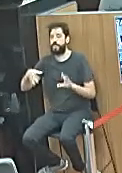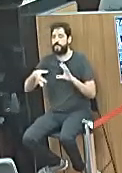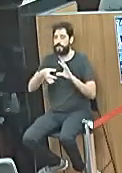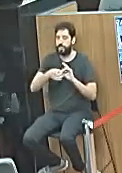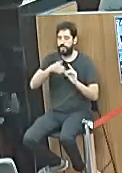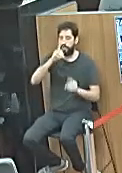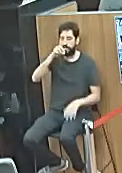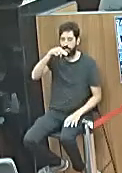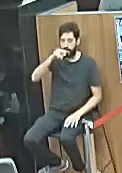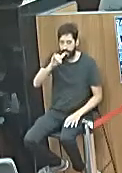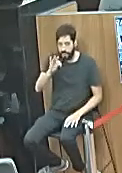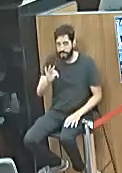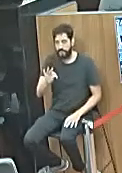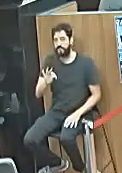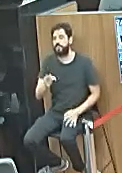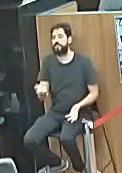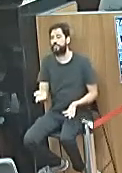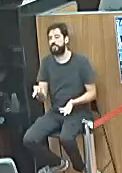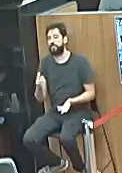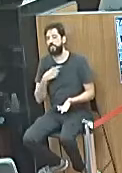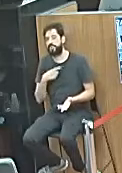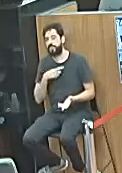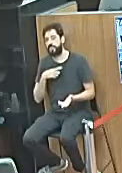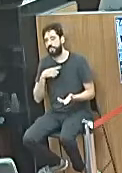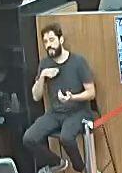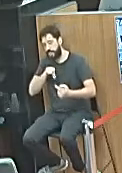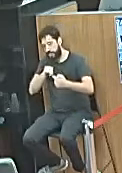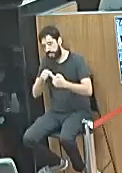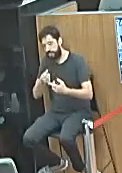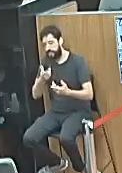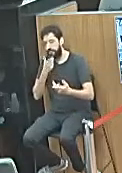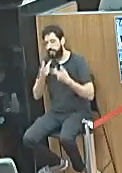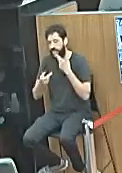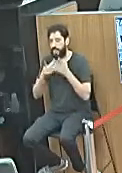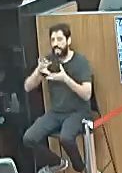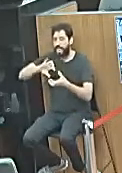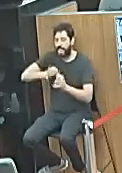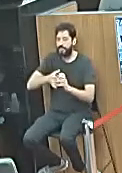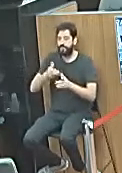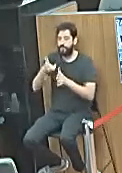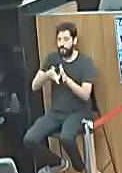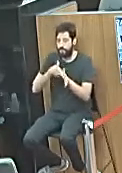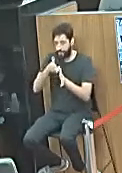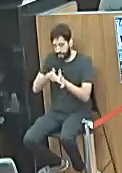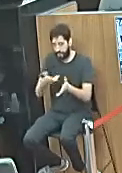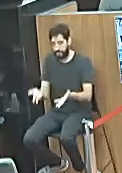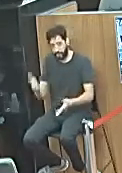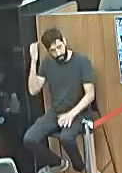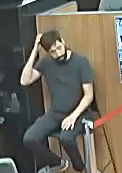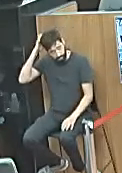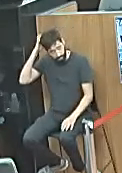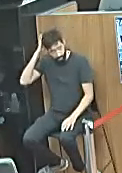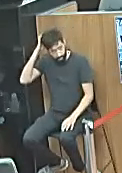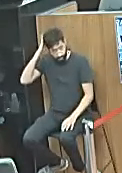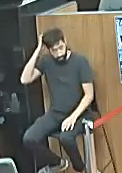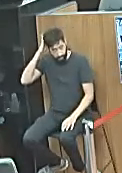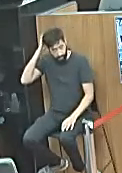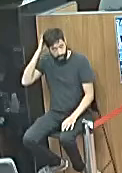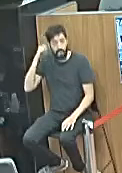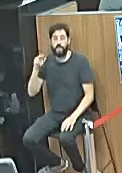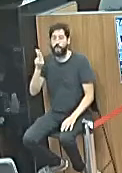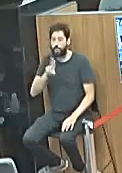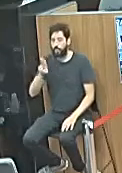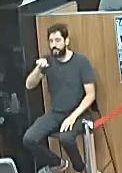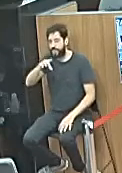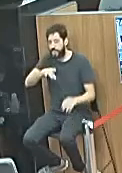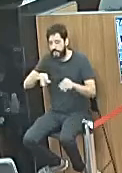demite onde a contrapartida é reforma de uma estação de trem que foi feita e é o uso de